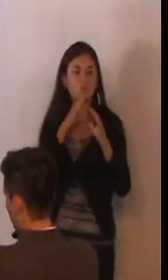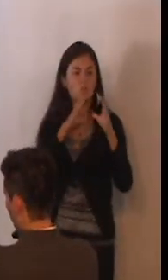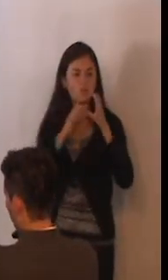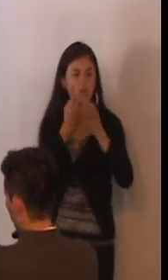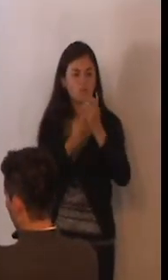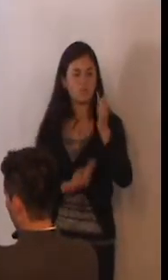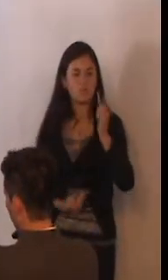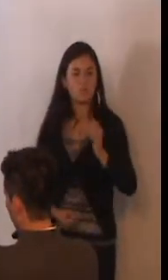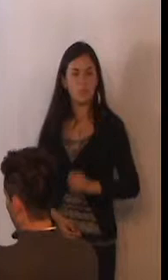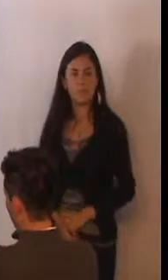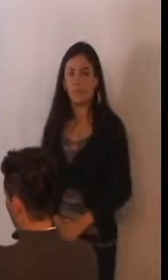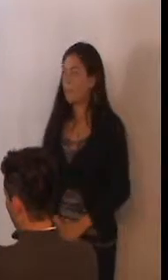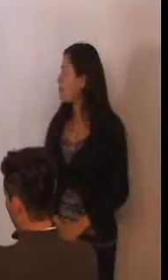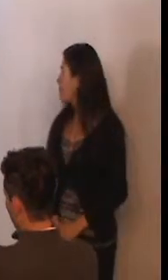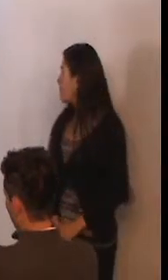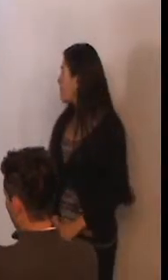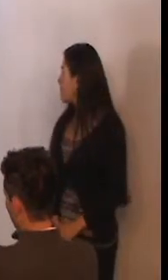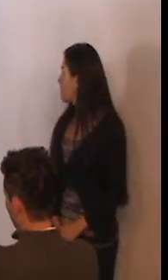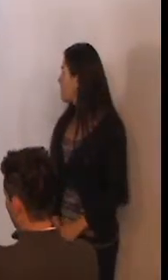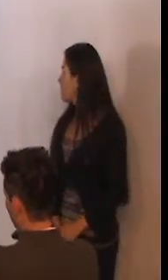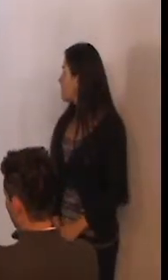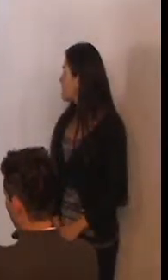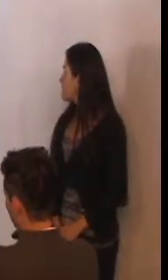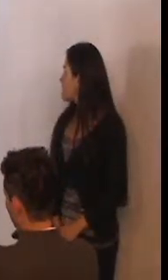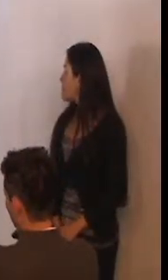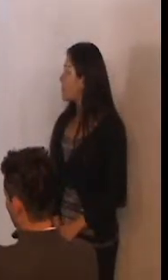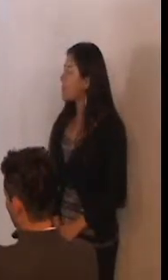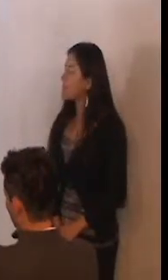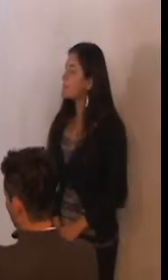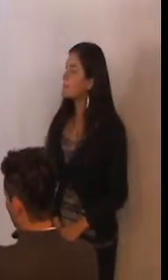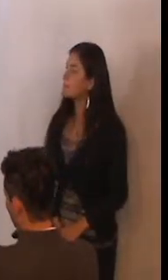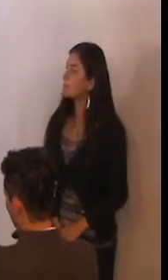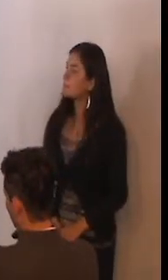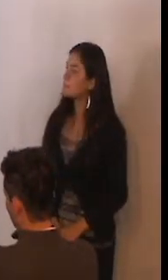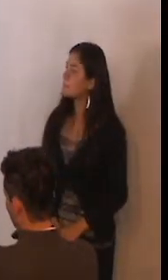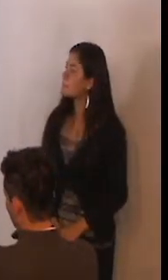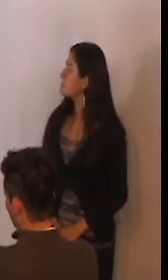No, ahí es donde es el mismo, ahí aparece el equipo.